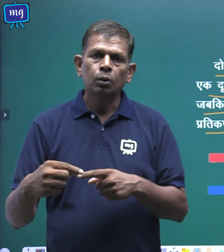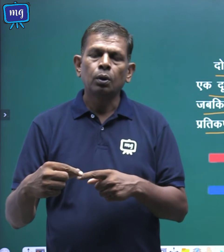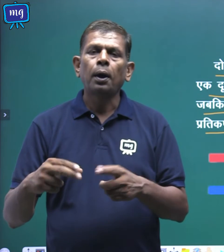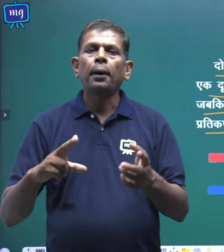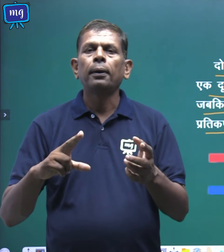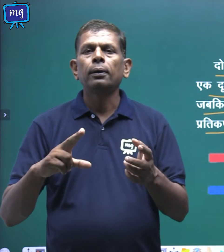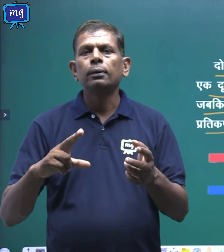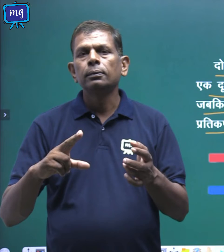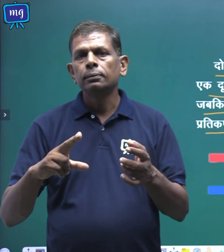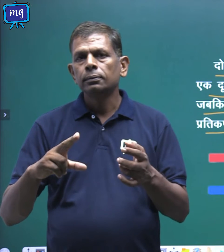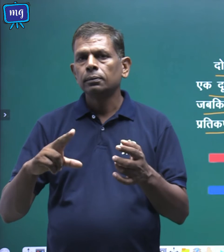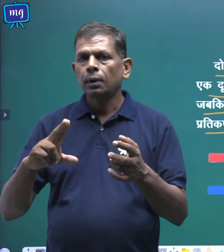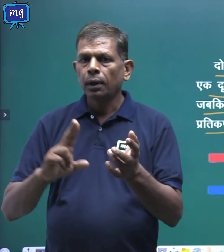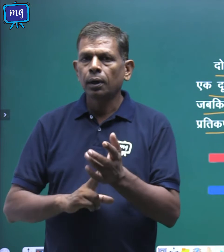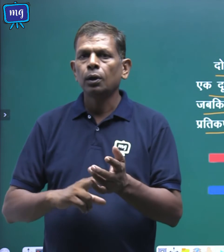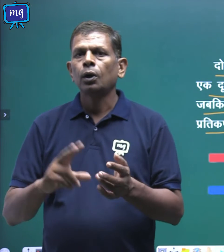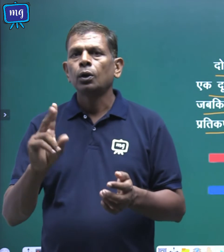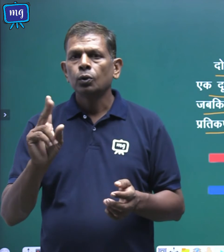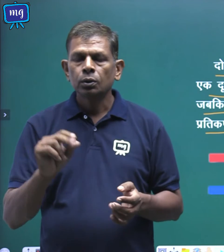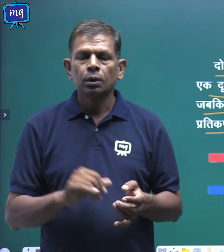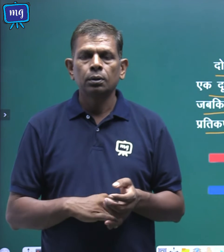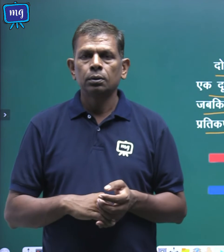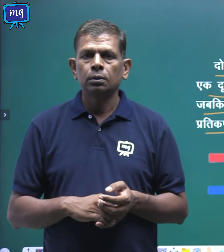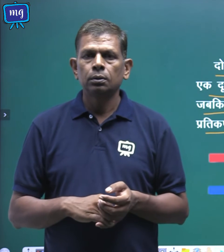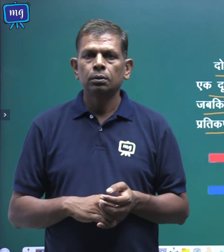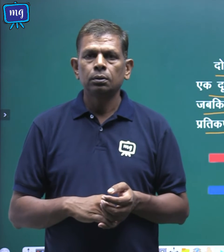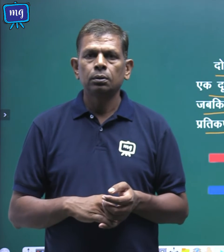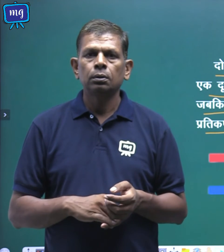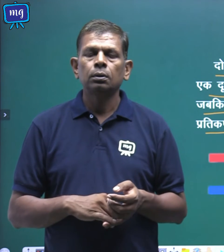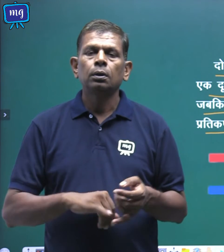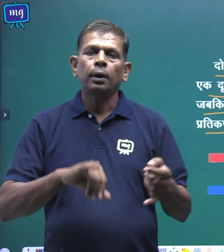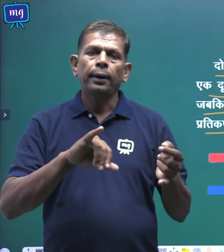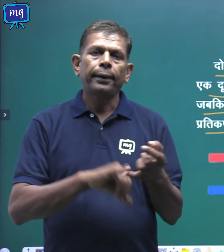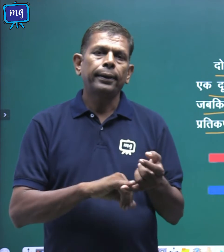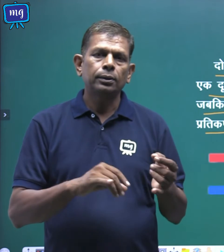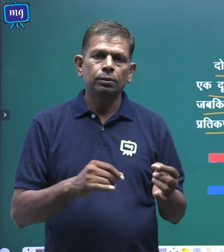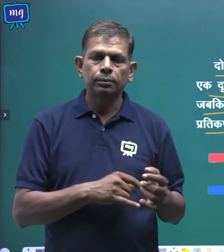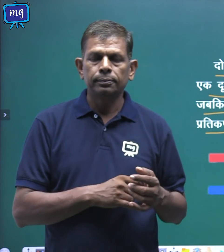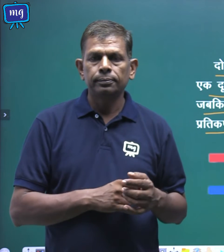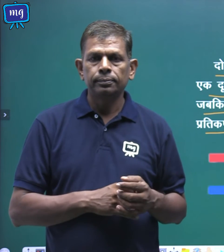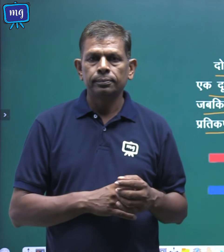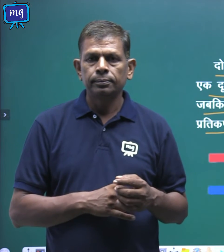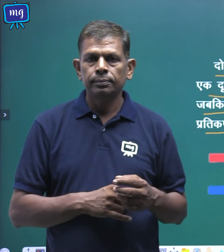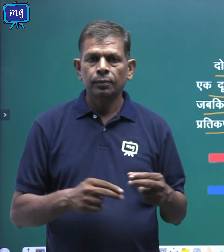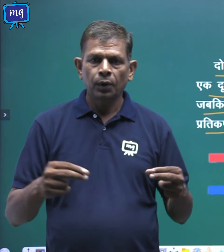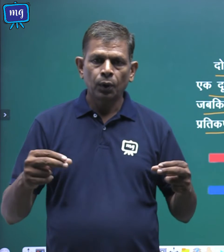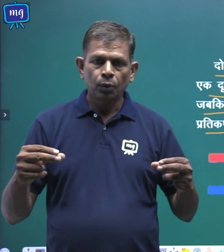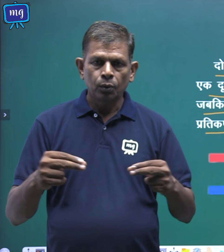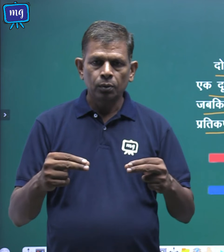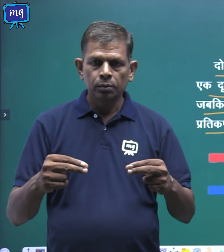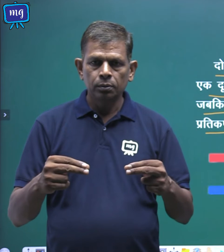उत्तरी ध्रुव है और ये दूसरा दक्षिणी ध्रुव है। ये